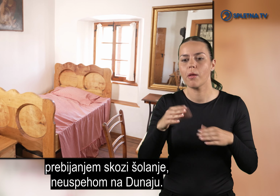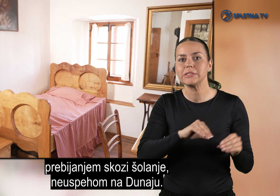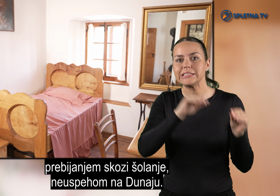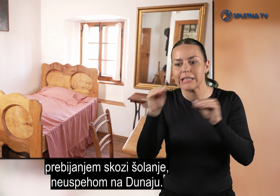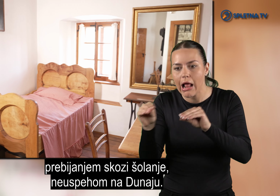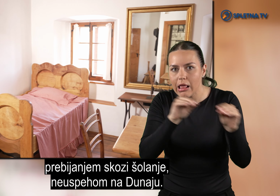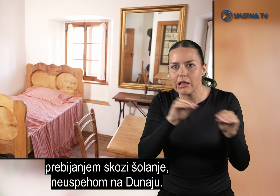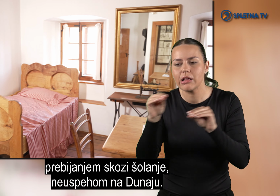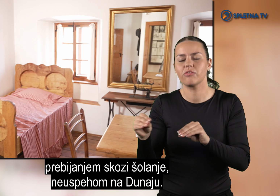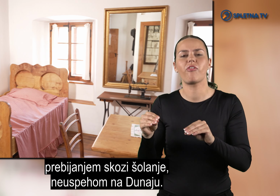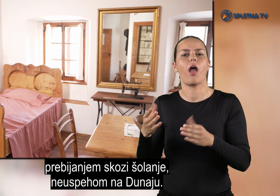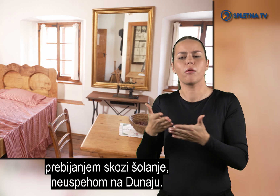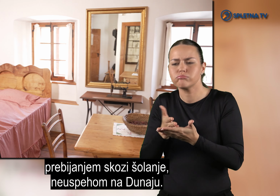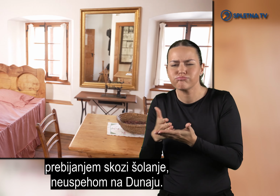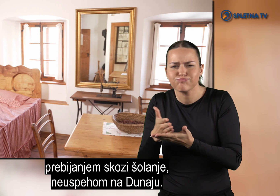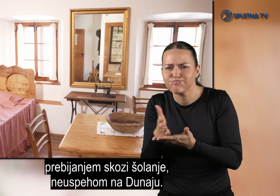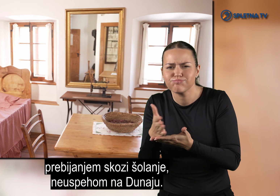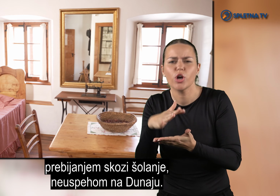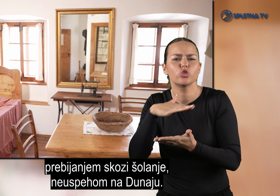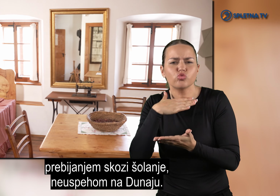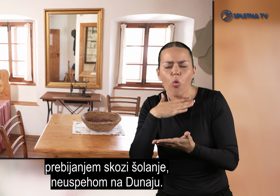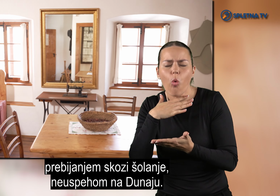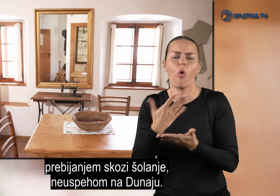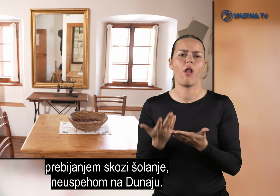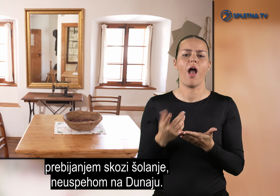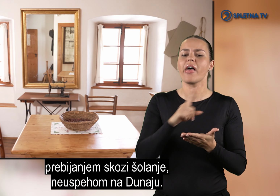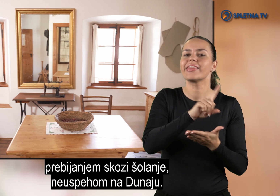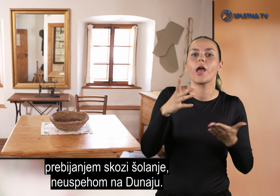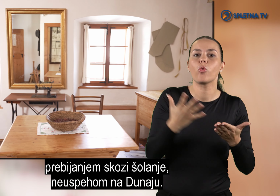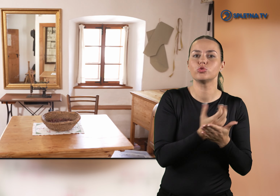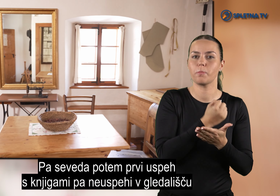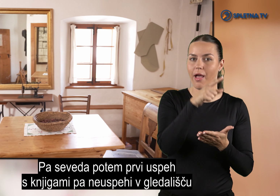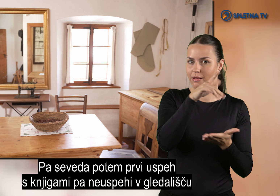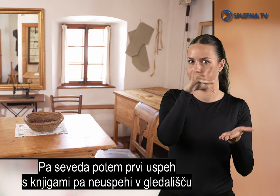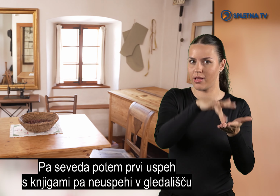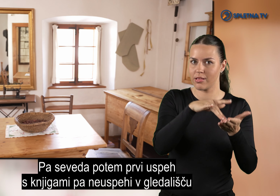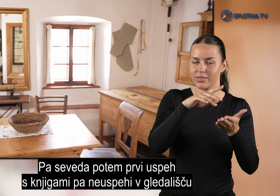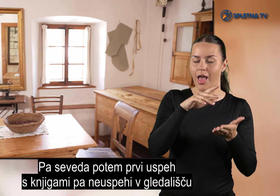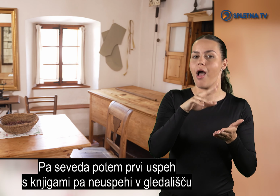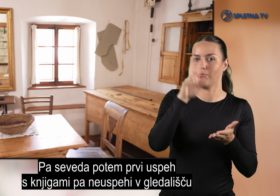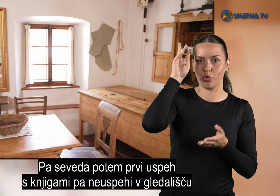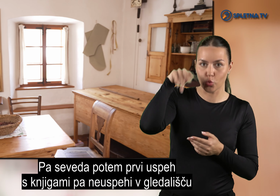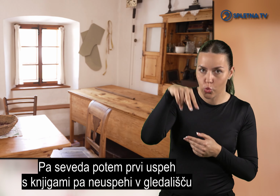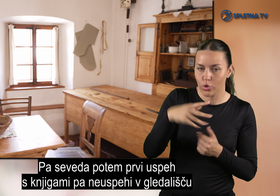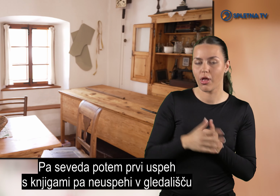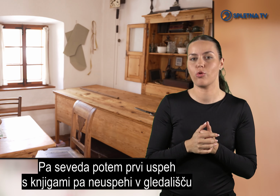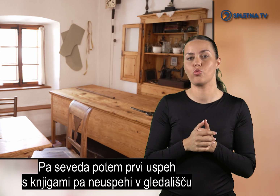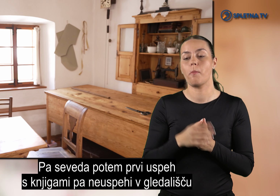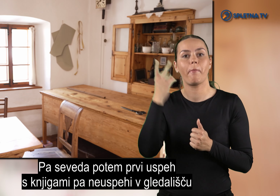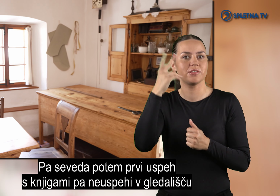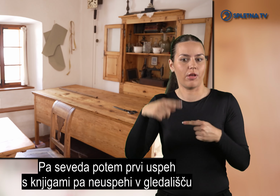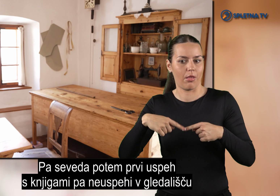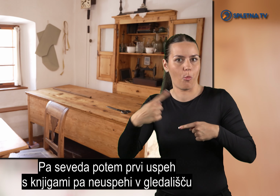prebijanje skozi šolanje, neuspehom na Dunaju, pa seveda potem prvi uspeh s knjigami,